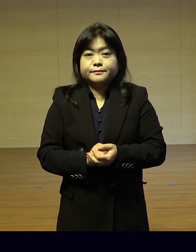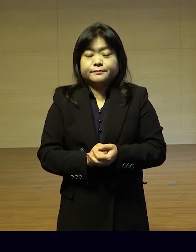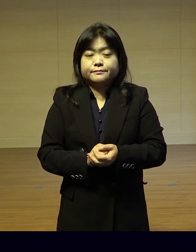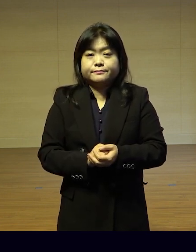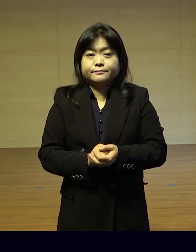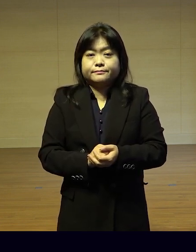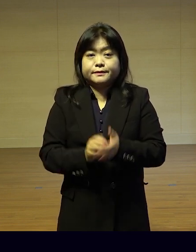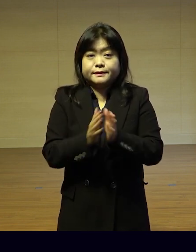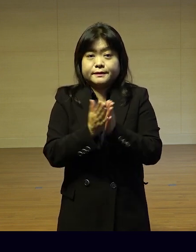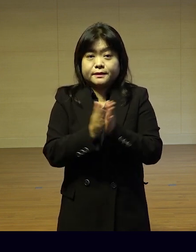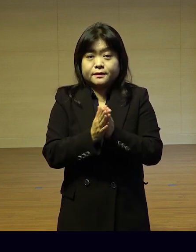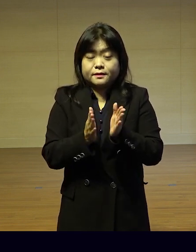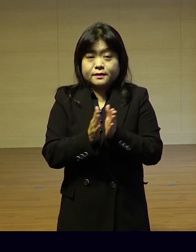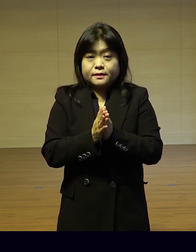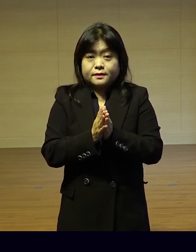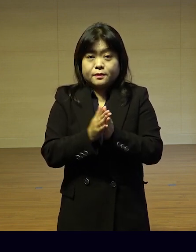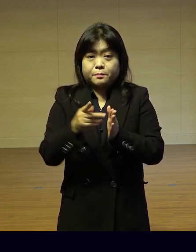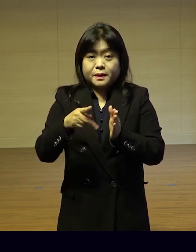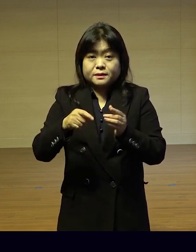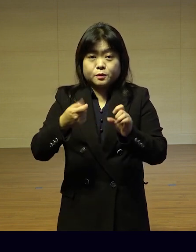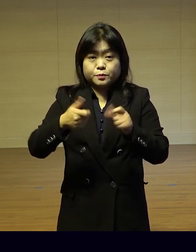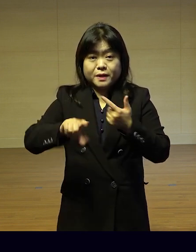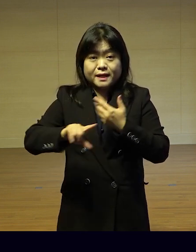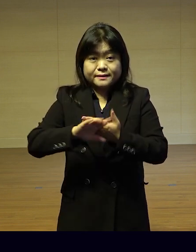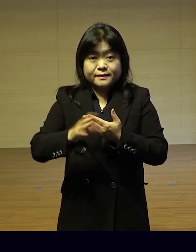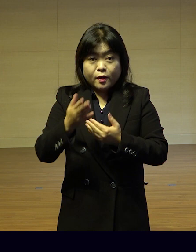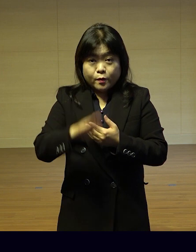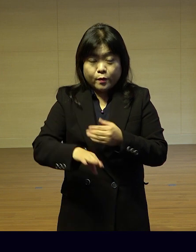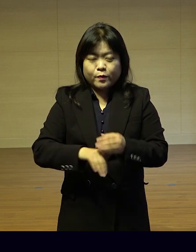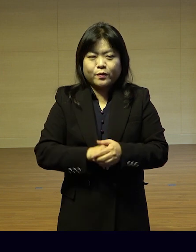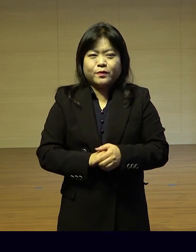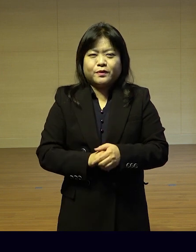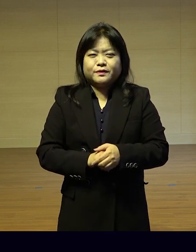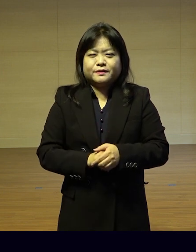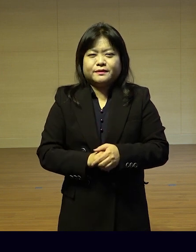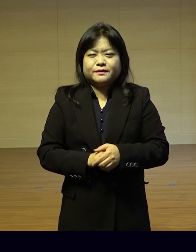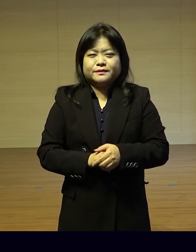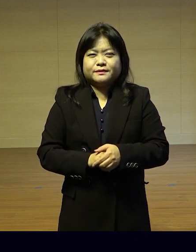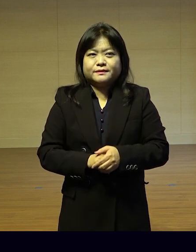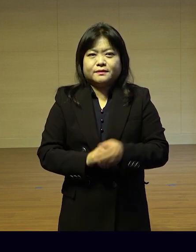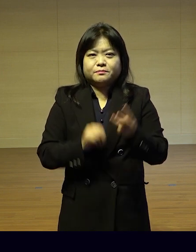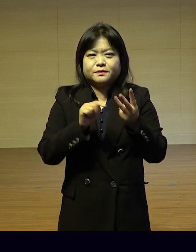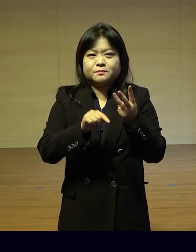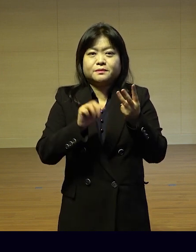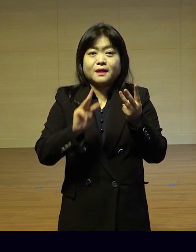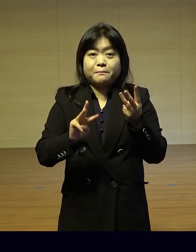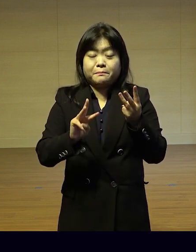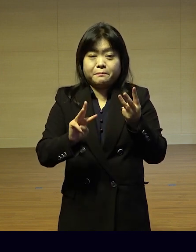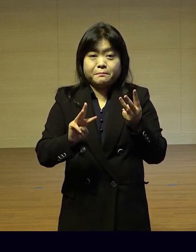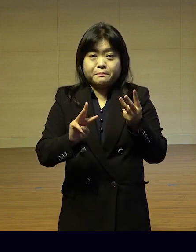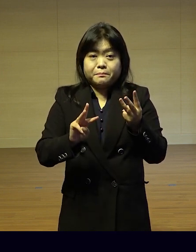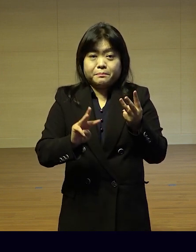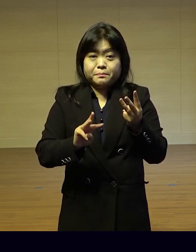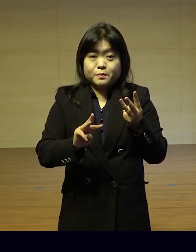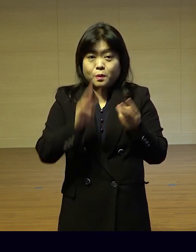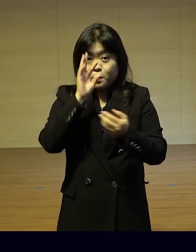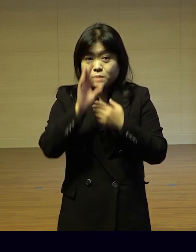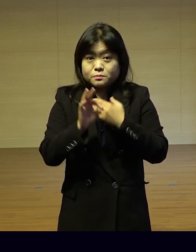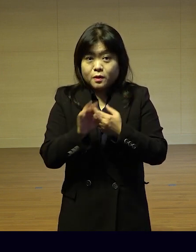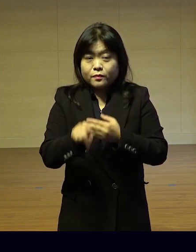지금 이 책자로는 페이지가 다른데요. 그 3.3으로 가시면은